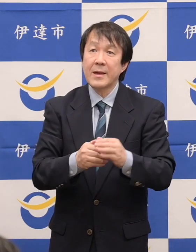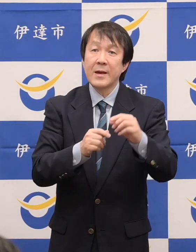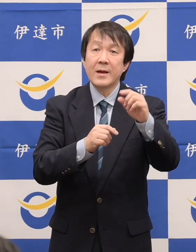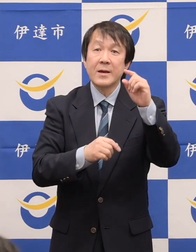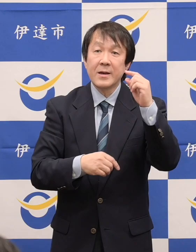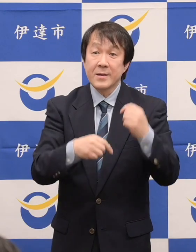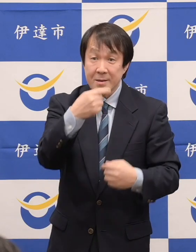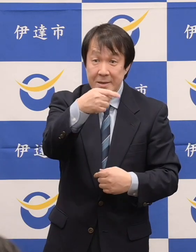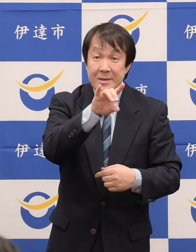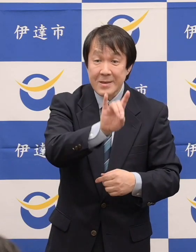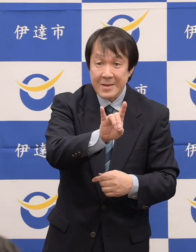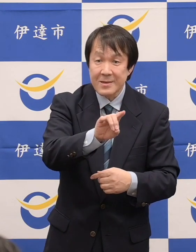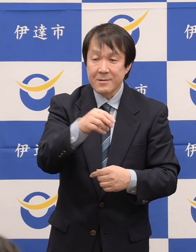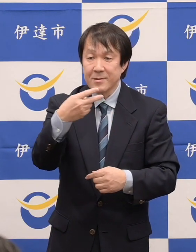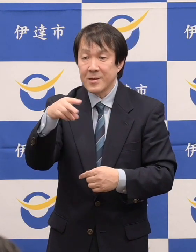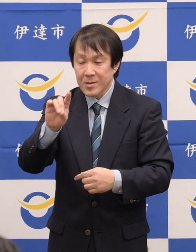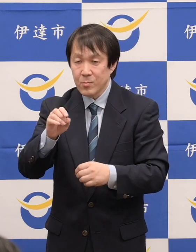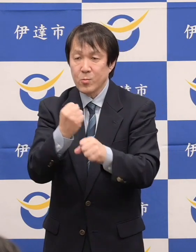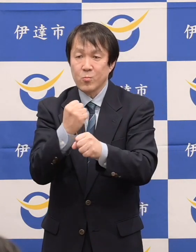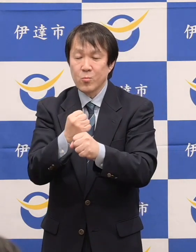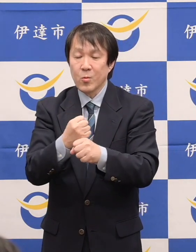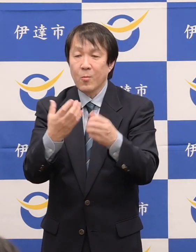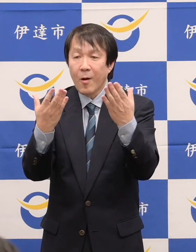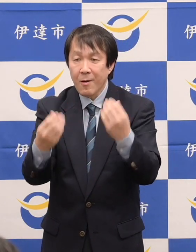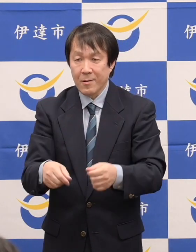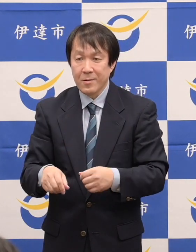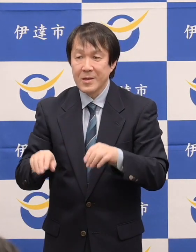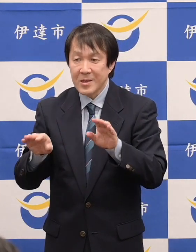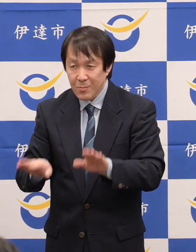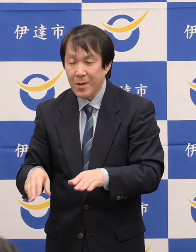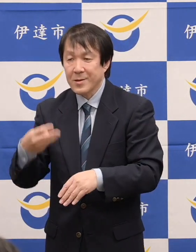っておりますので、今回で3冊目ということになります。